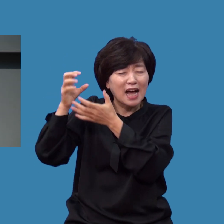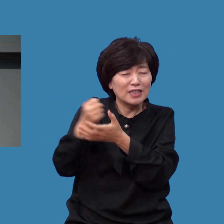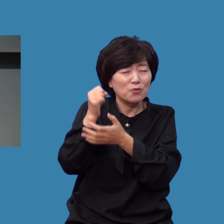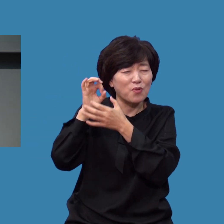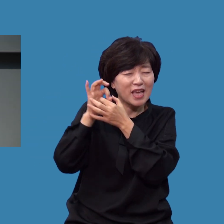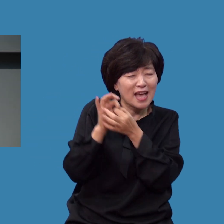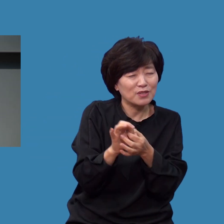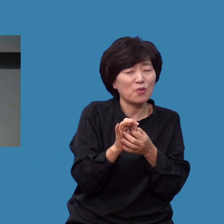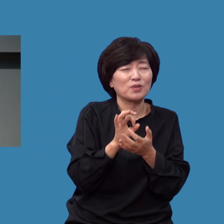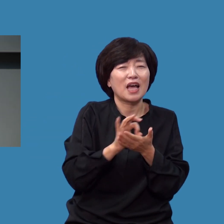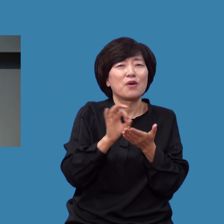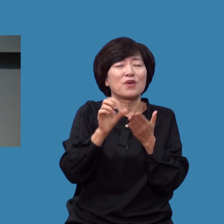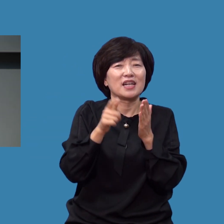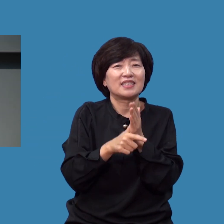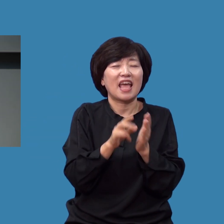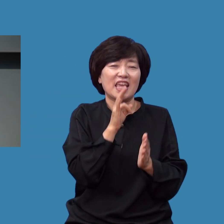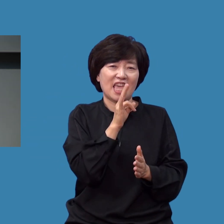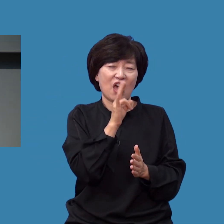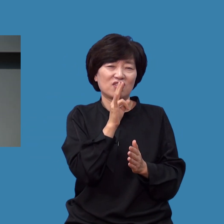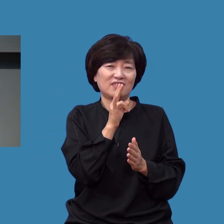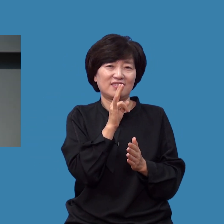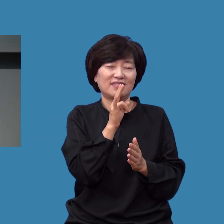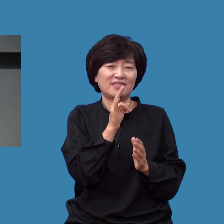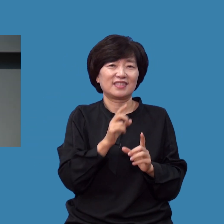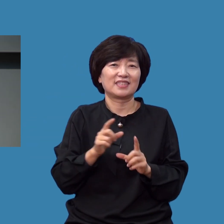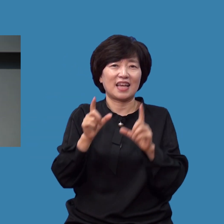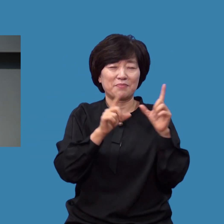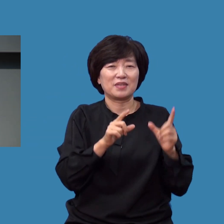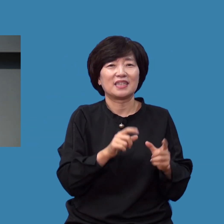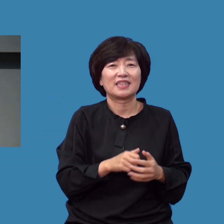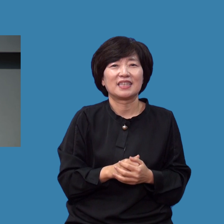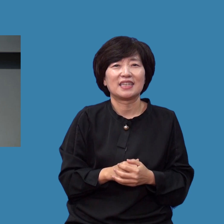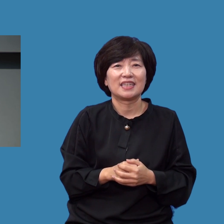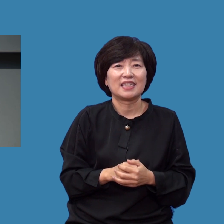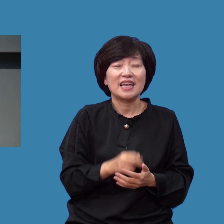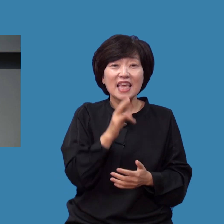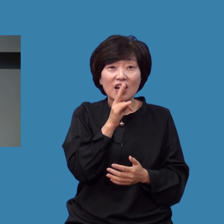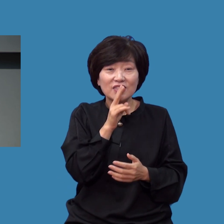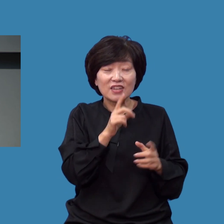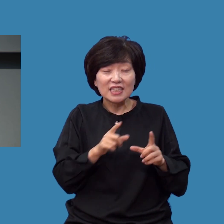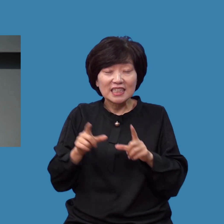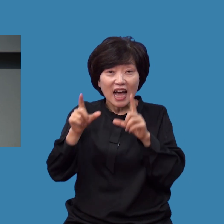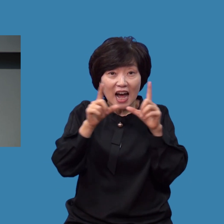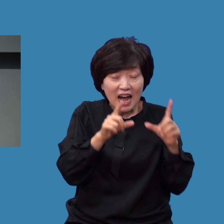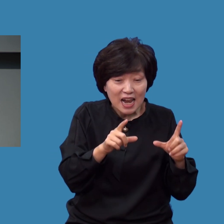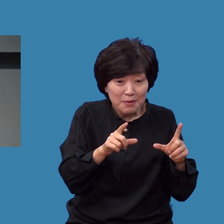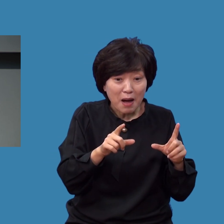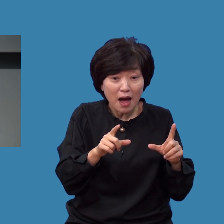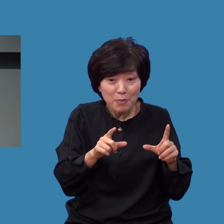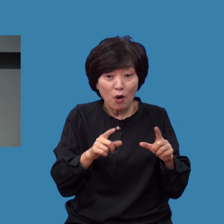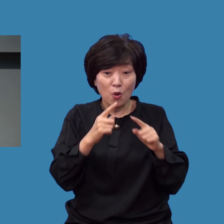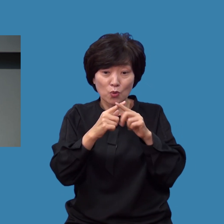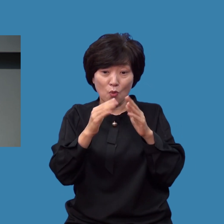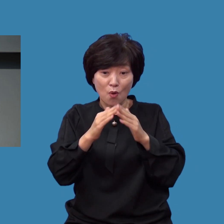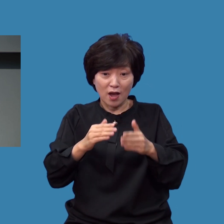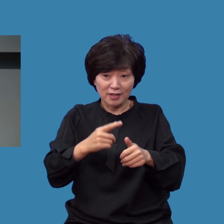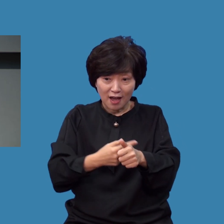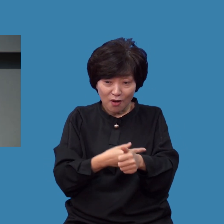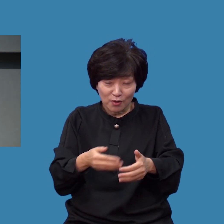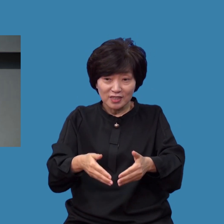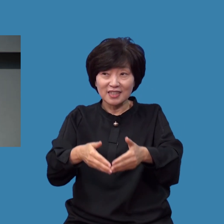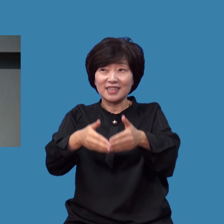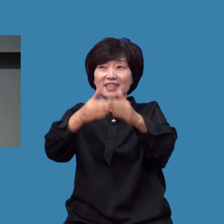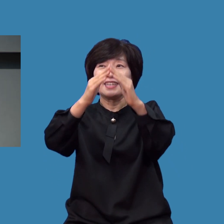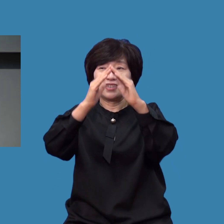살아갈 때 그 삶이 예언적인 삶이 되는 거예요. 예언적인 삶을 살게 되면 교회는 세워지게 돼 있어요. 다